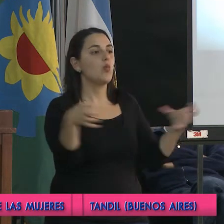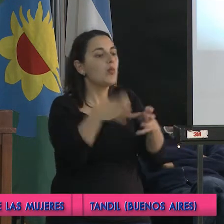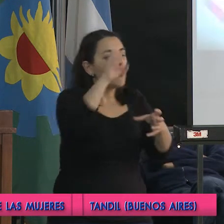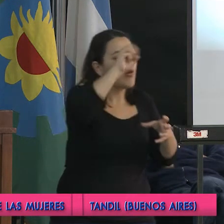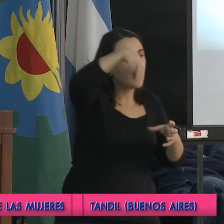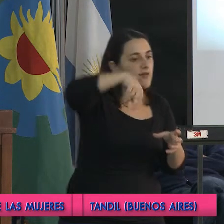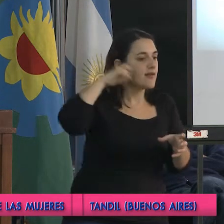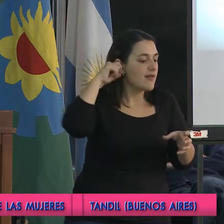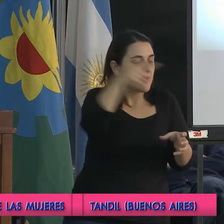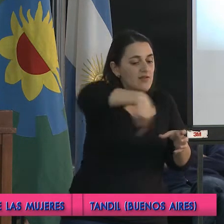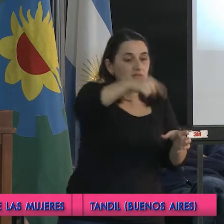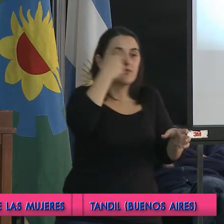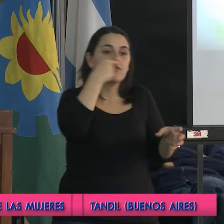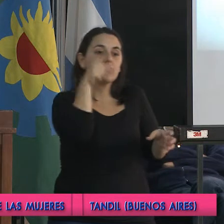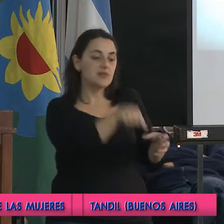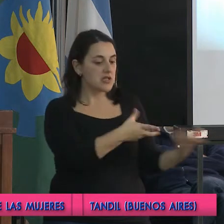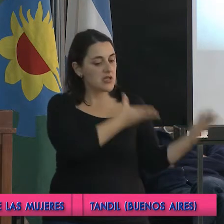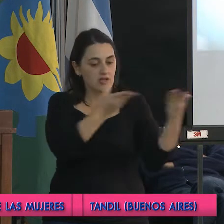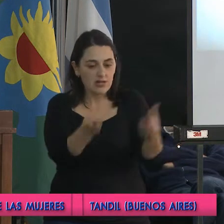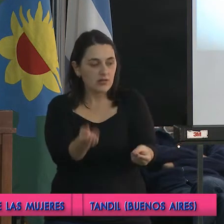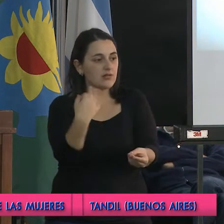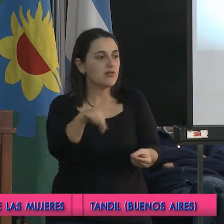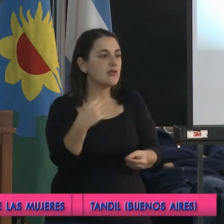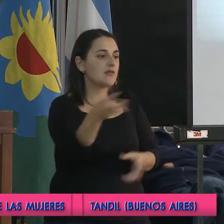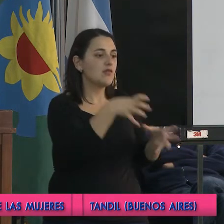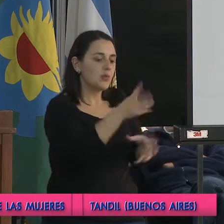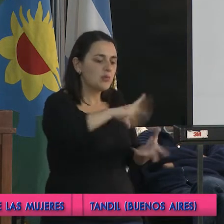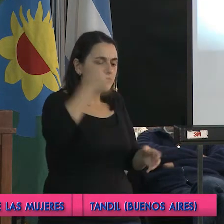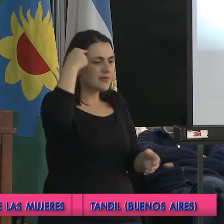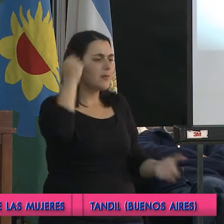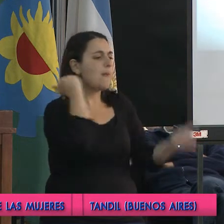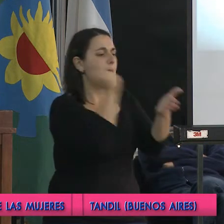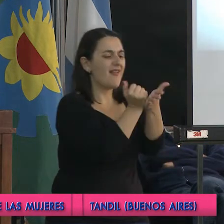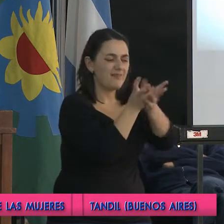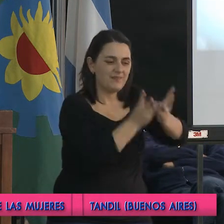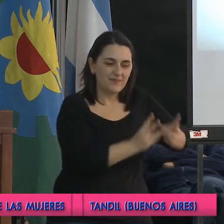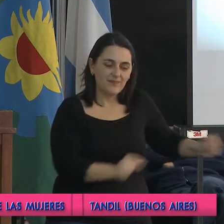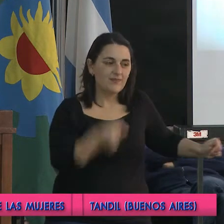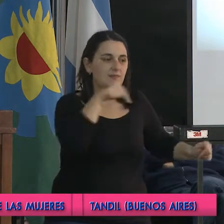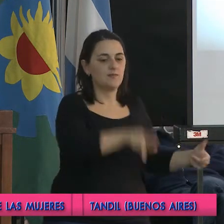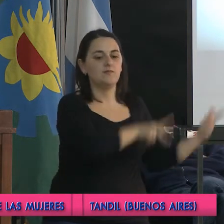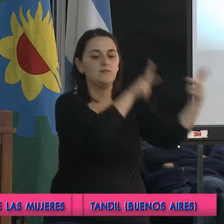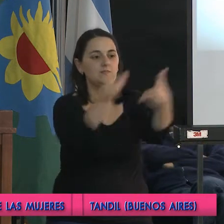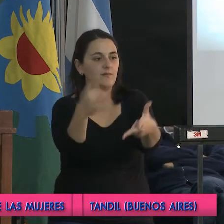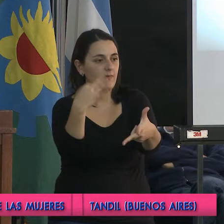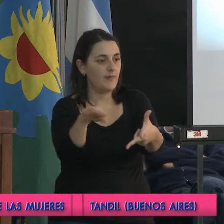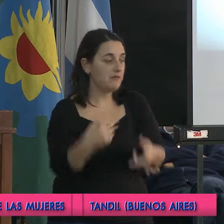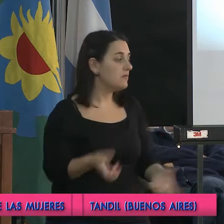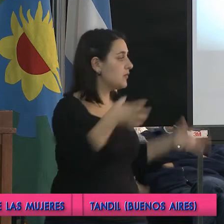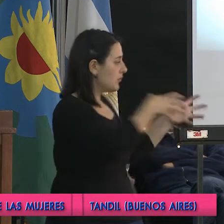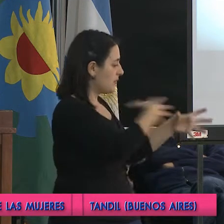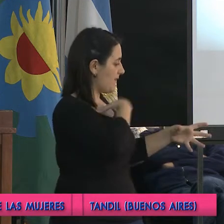interesadas en una asistencia integral y desestigmatizadora y que deberán ser convocados por la Defensoría del